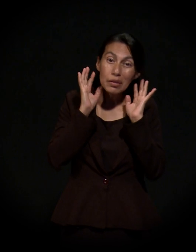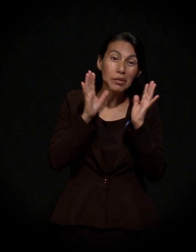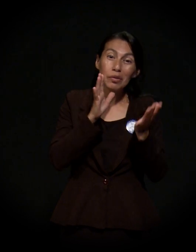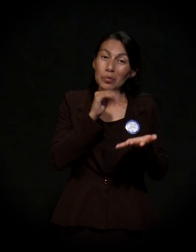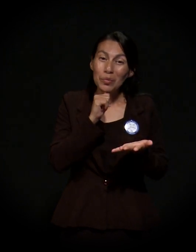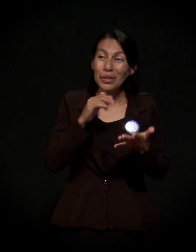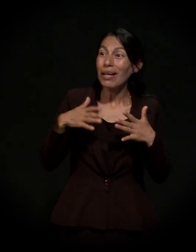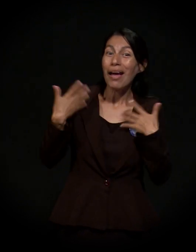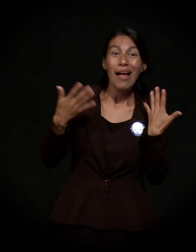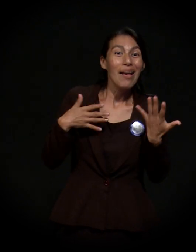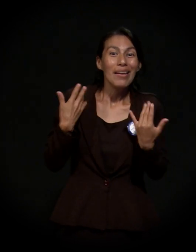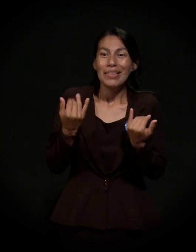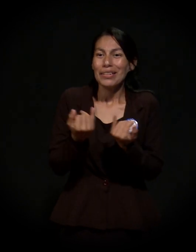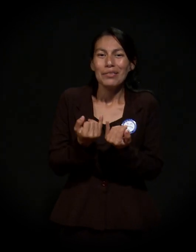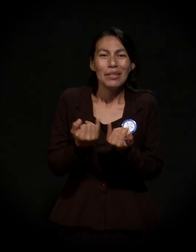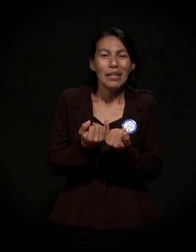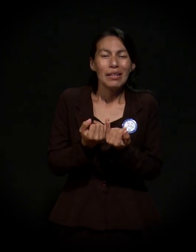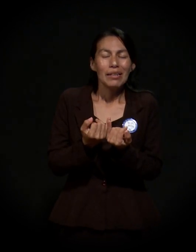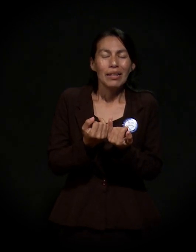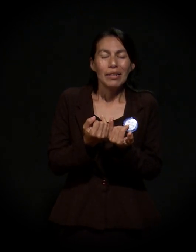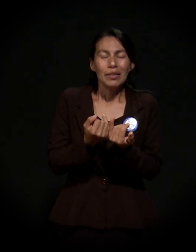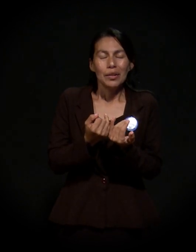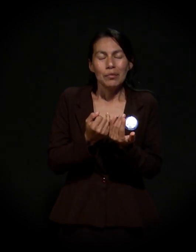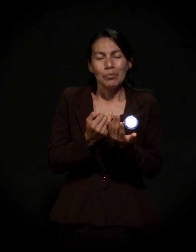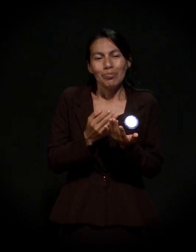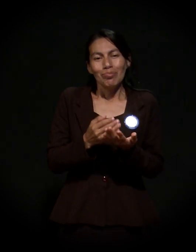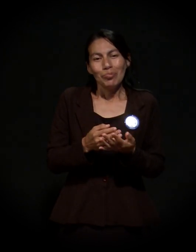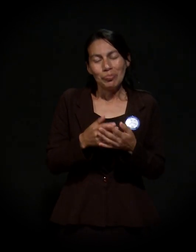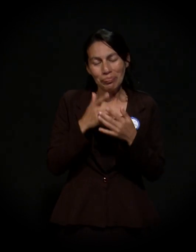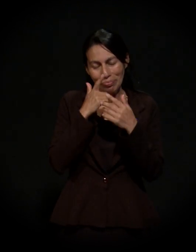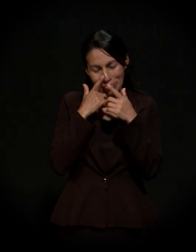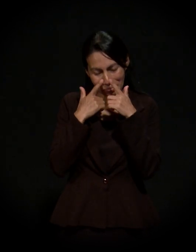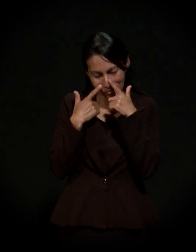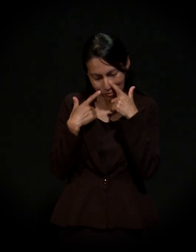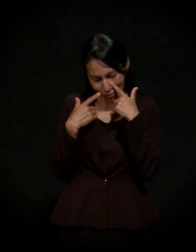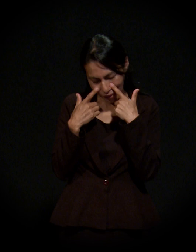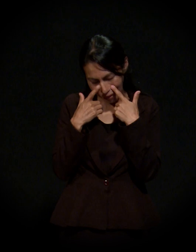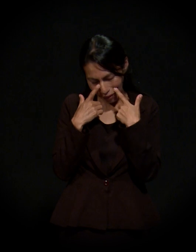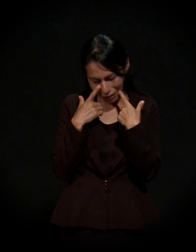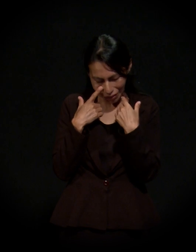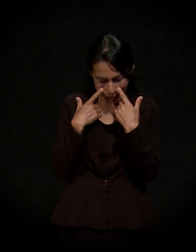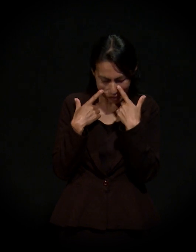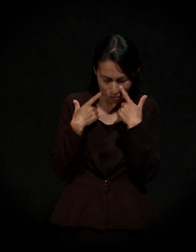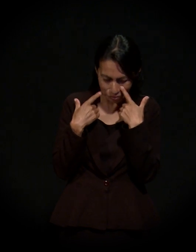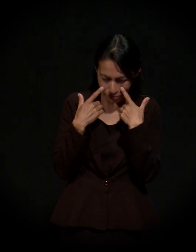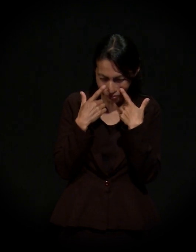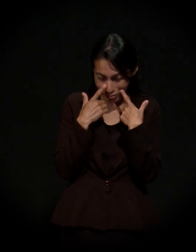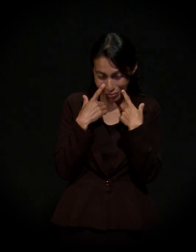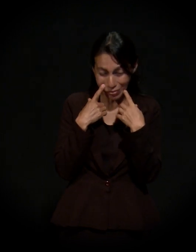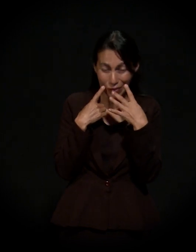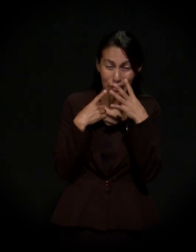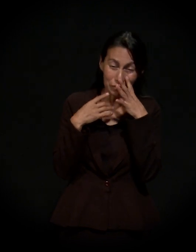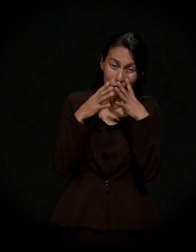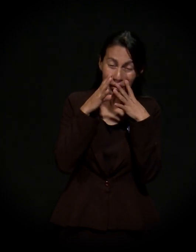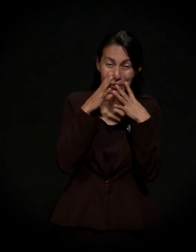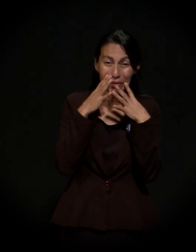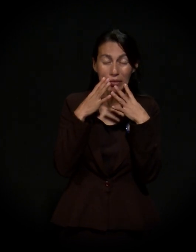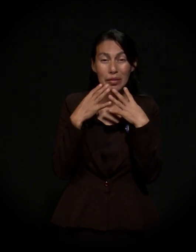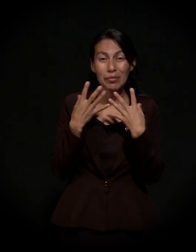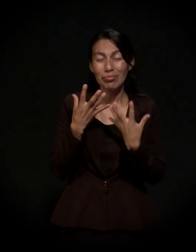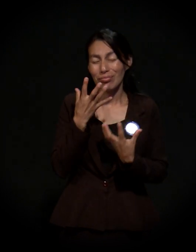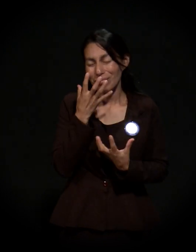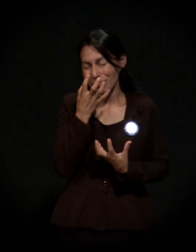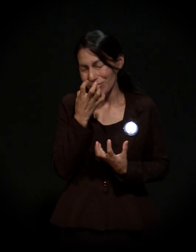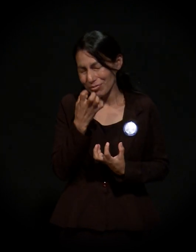eso conmigo. Así que yo recuerdo haber llorado mucho y le hablé